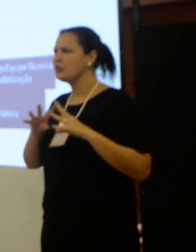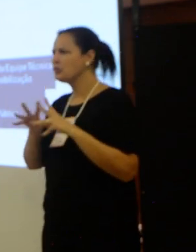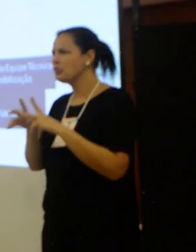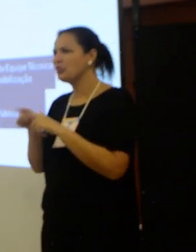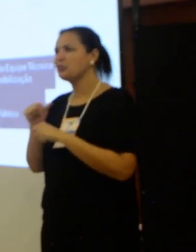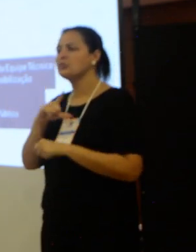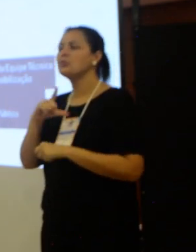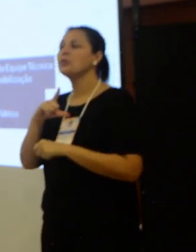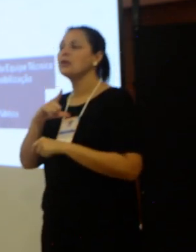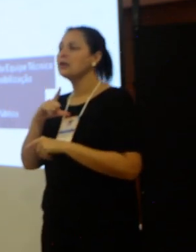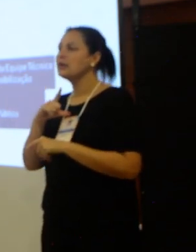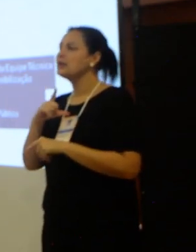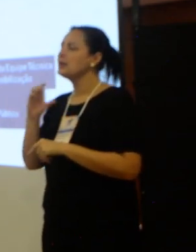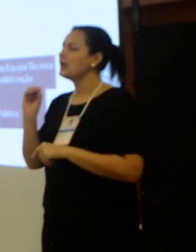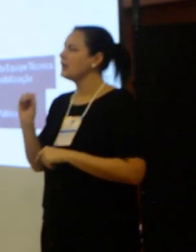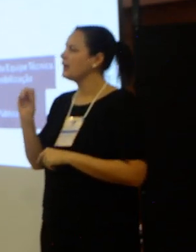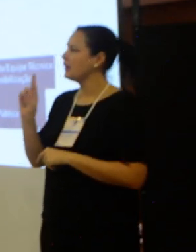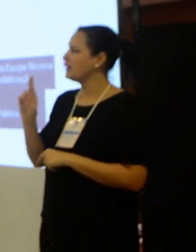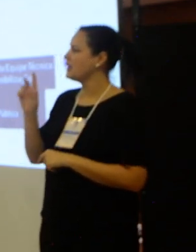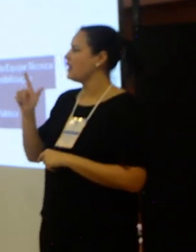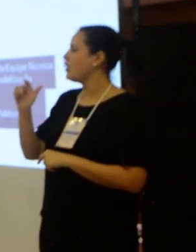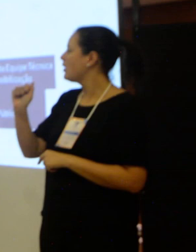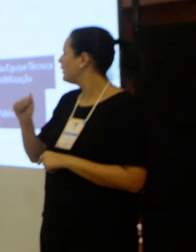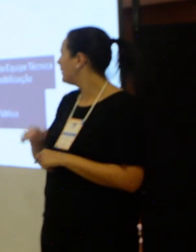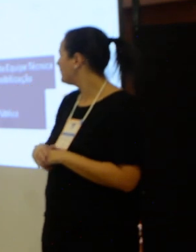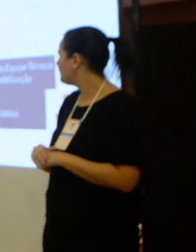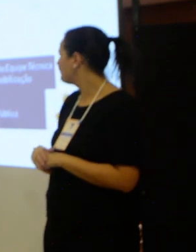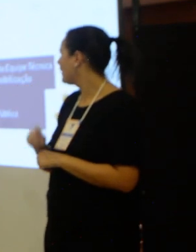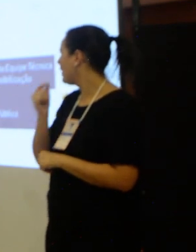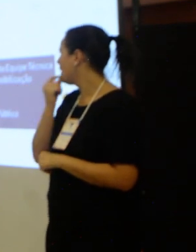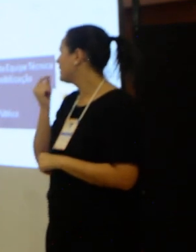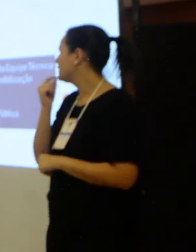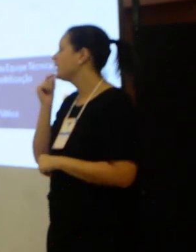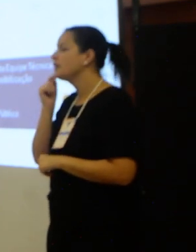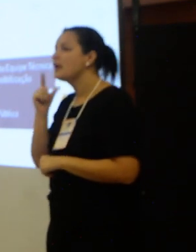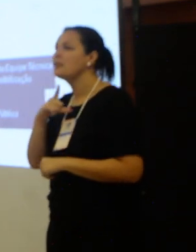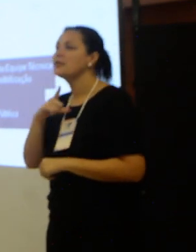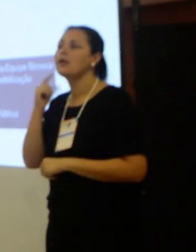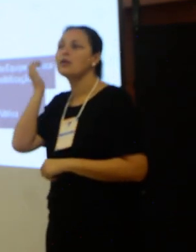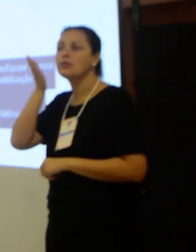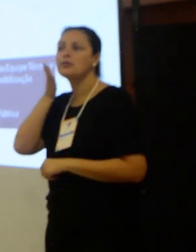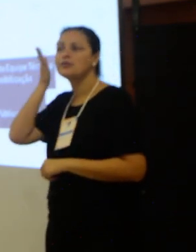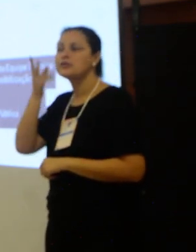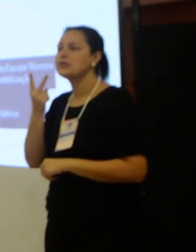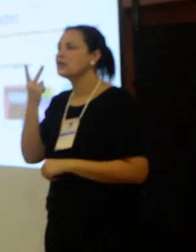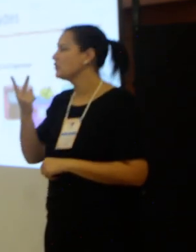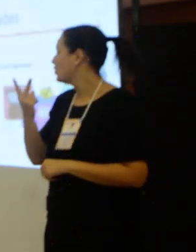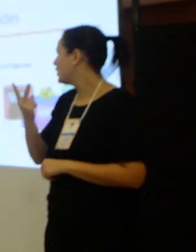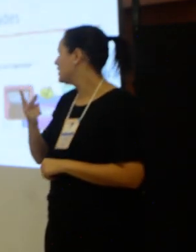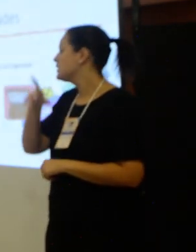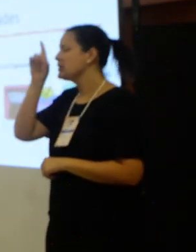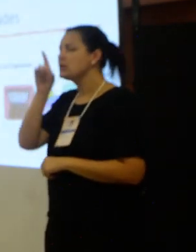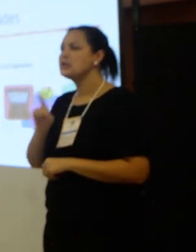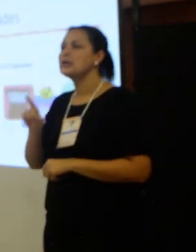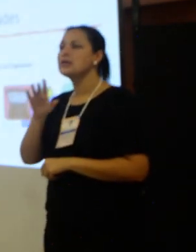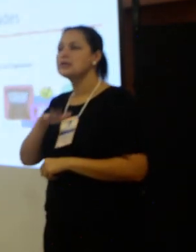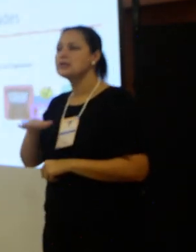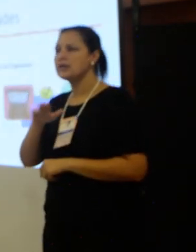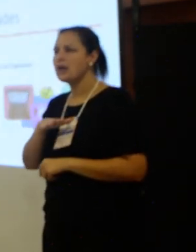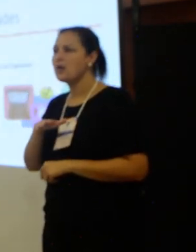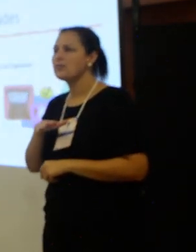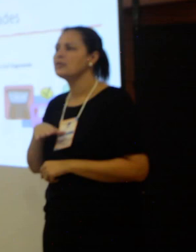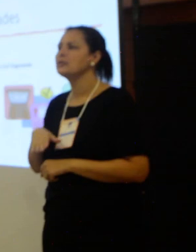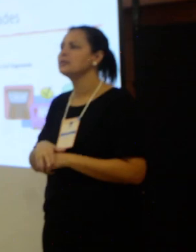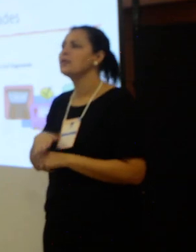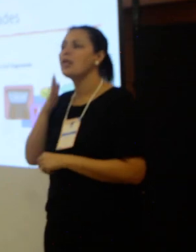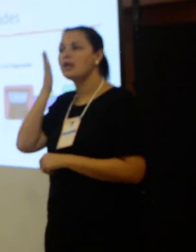orla. Em setembro a gente tem a oficina 2 e em dezembro, então, a audiência pública. Quais são